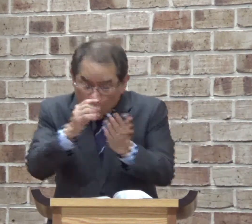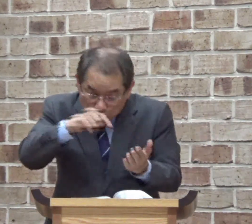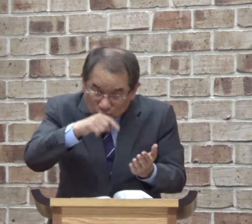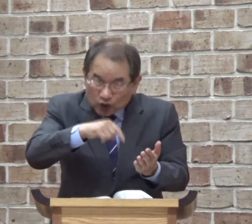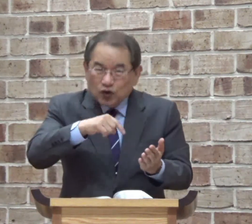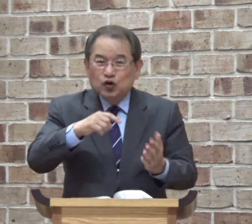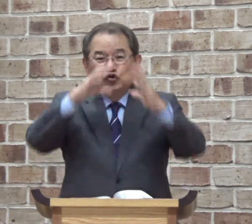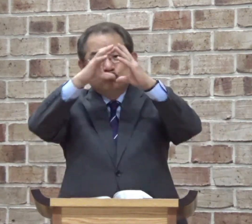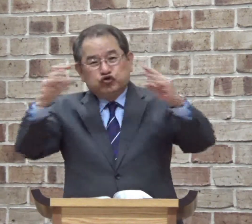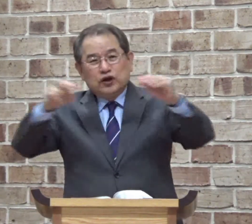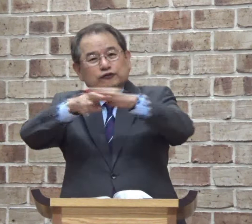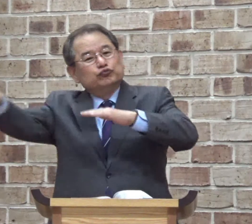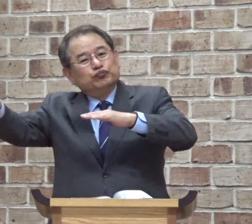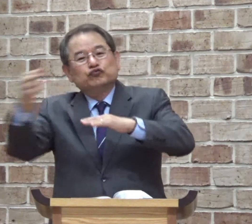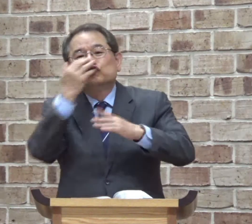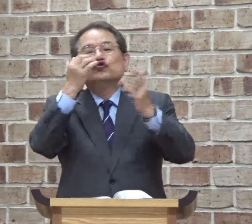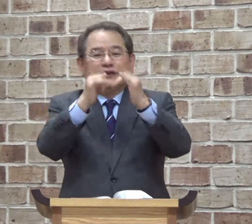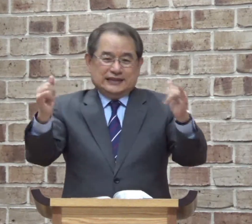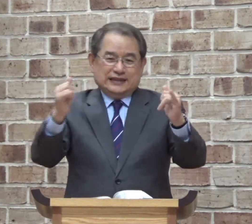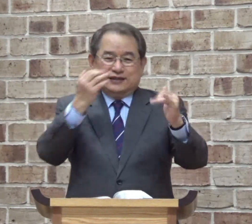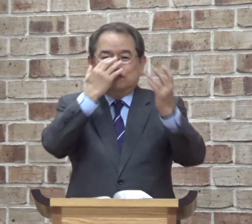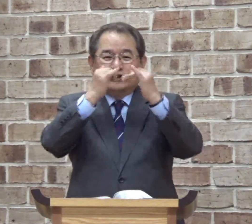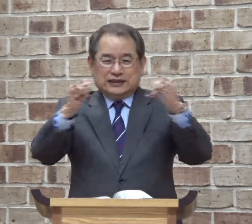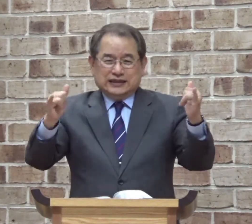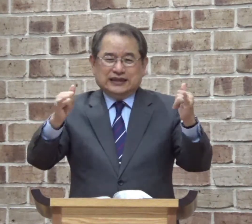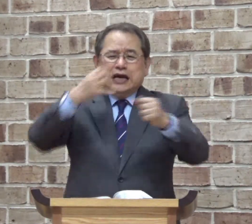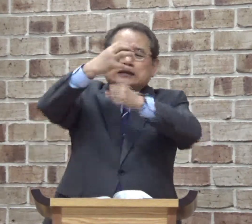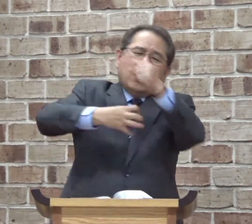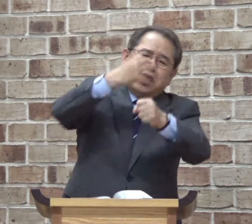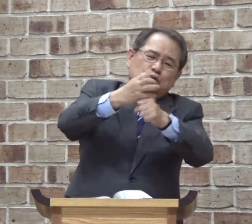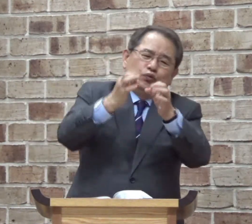성경의 출애굽기에 40년 동안